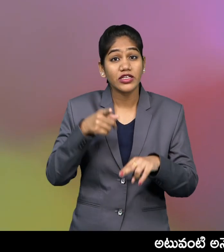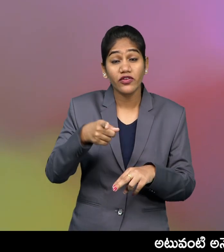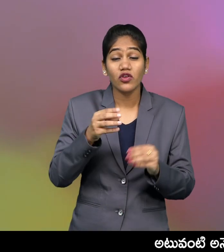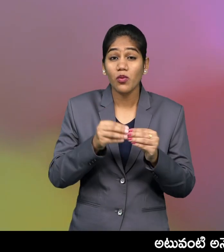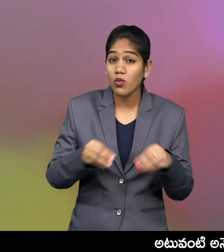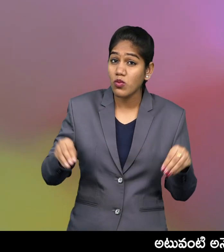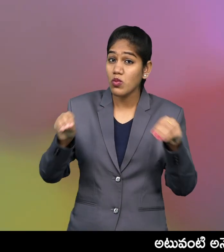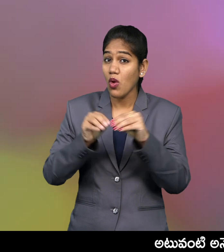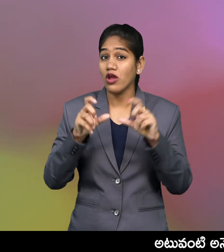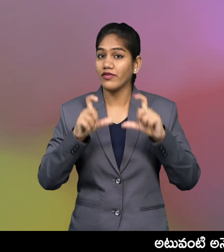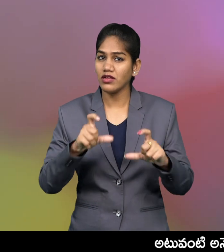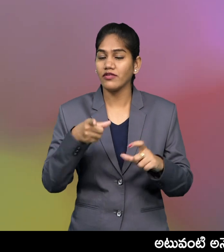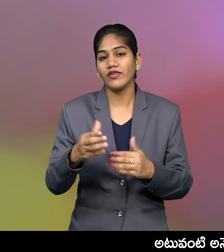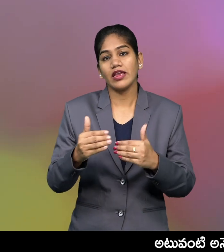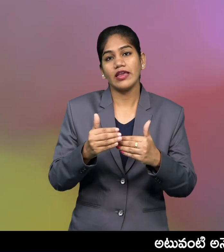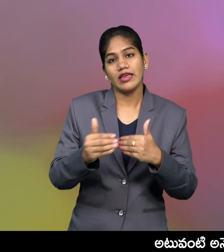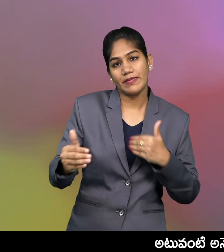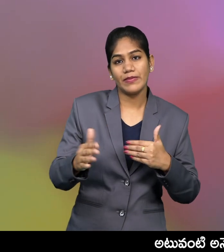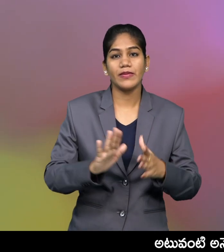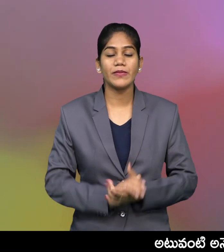విపత్తులను మనం నివారించవచ్చు.